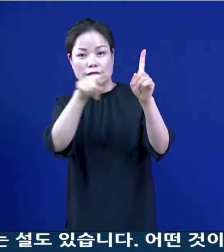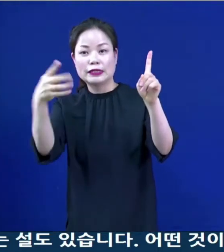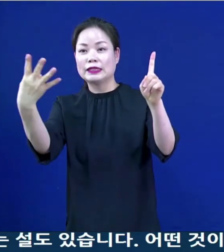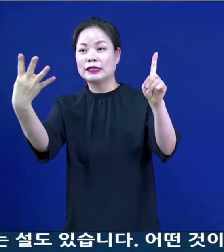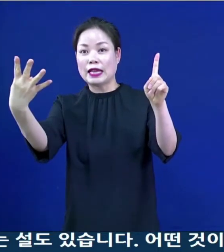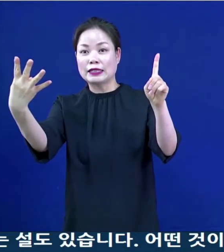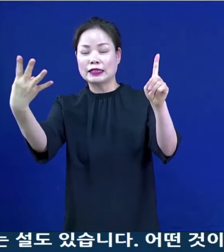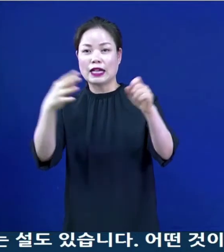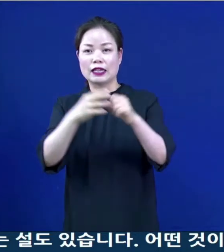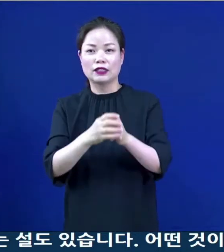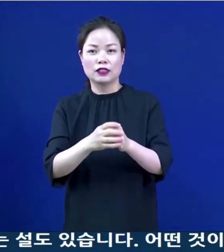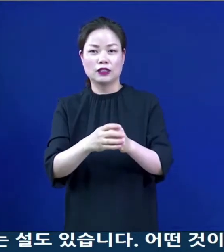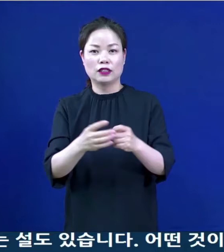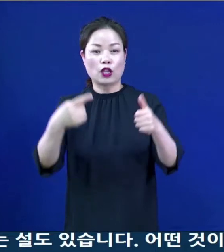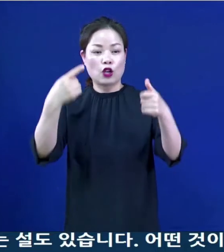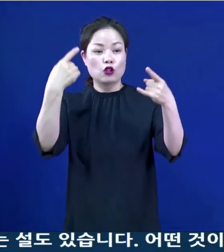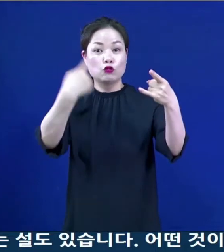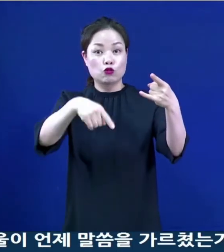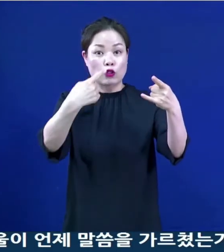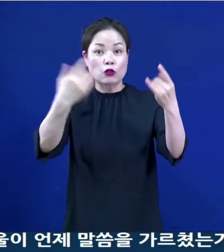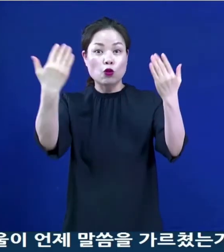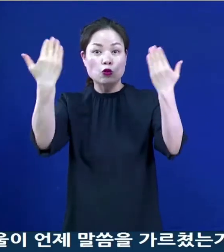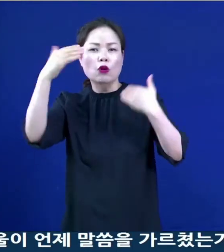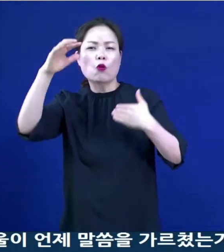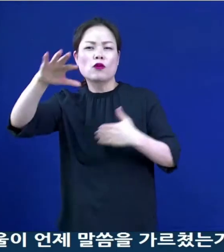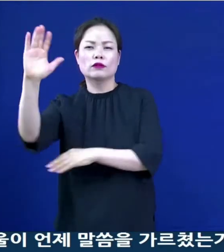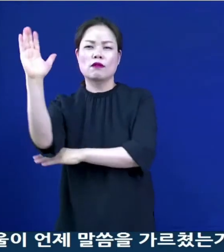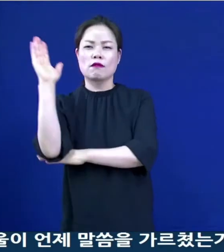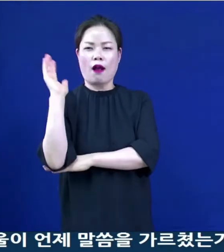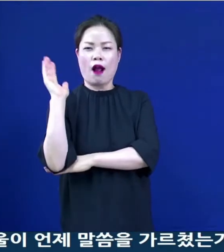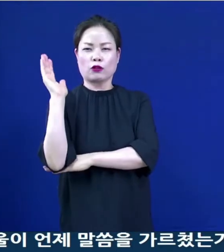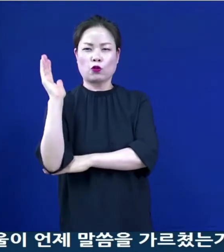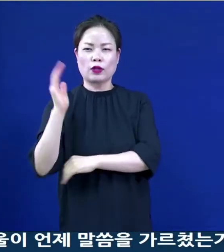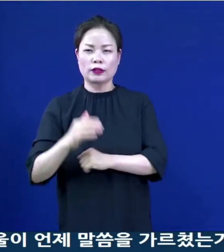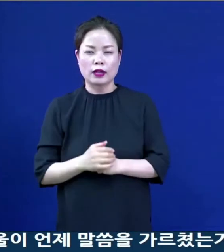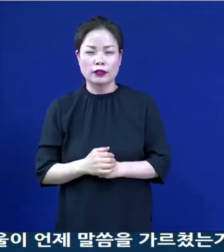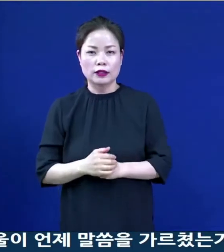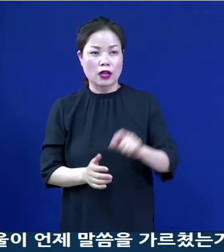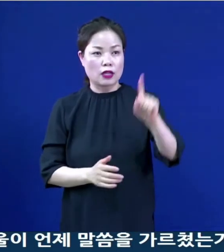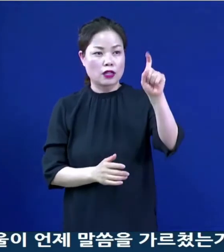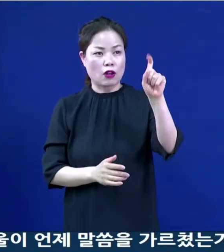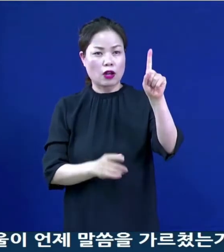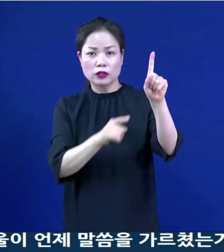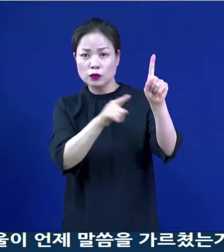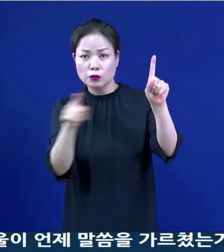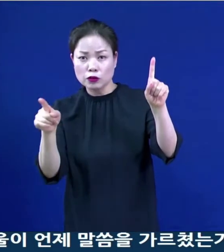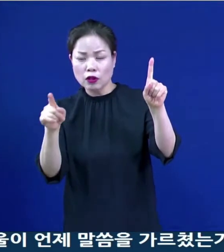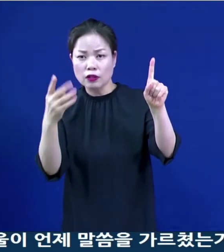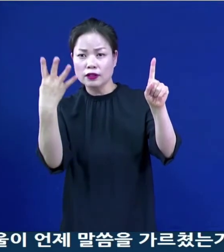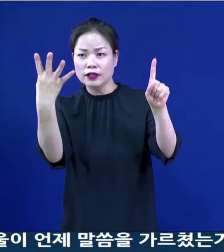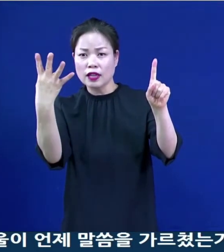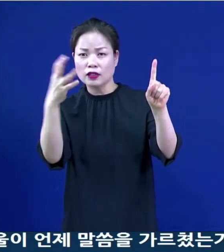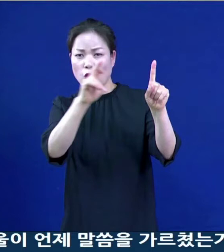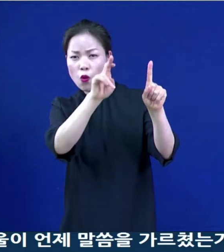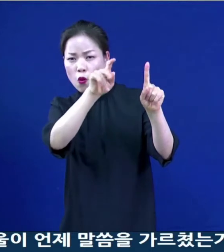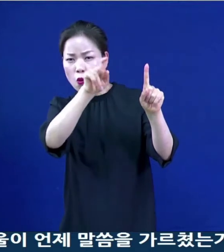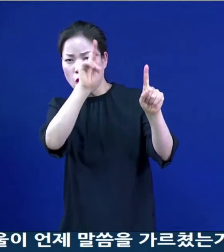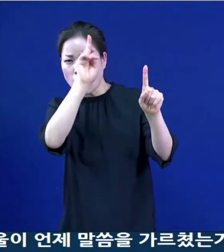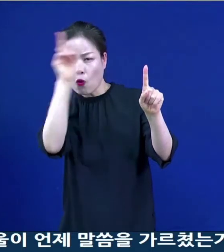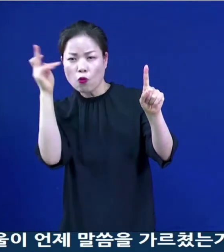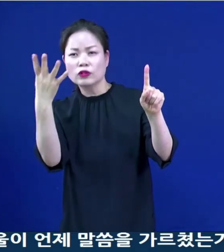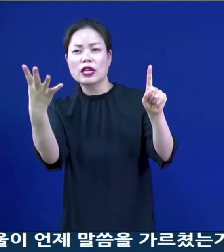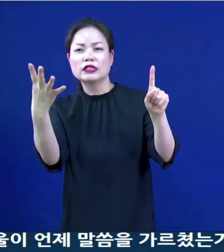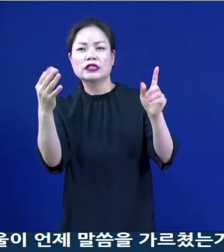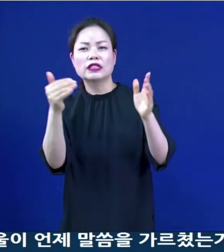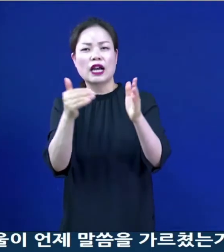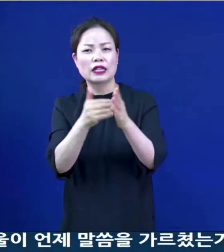두란노 서원에서 강론했다. 이런 자료가 있습니다. 요게 11시부터 4시까지가 어떤